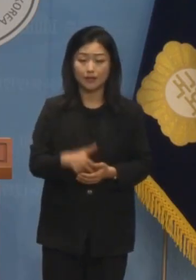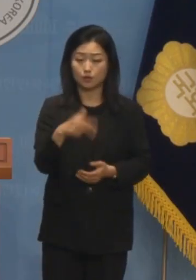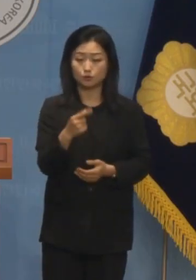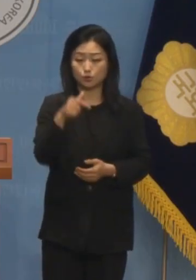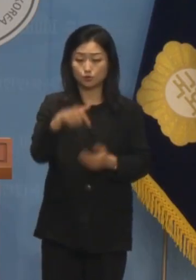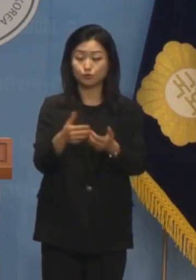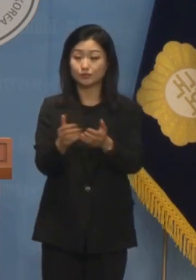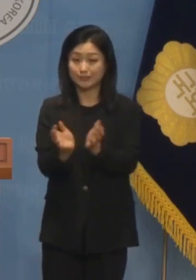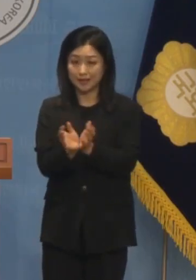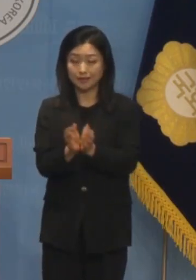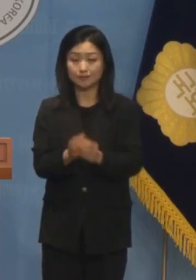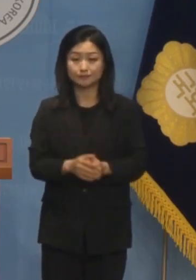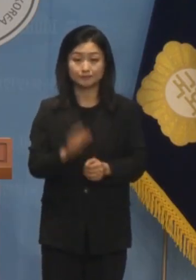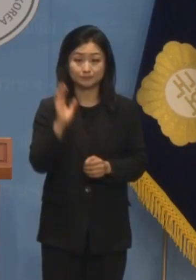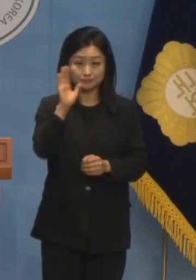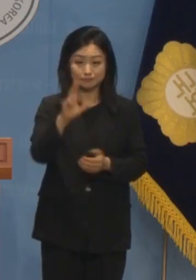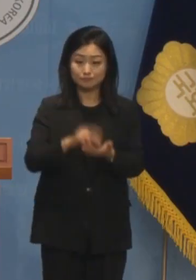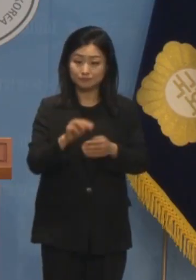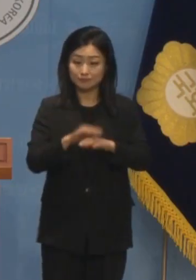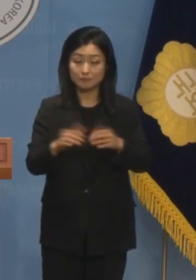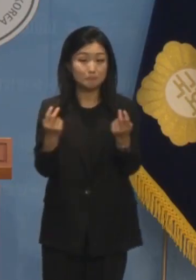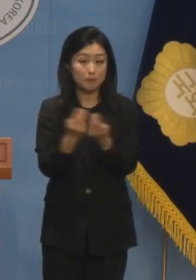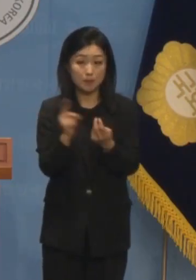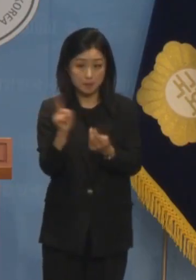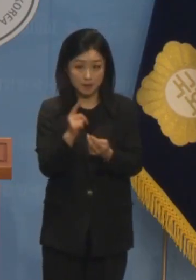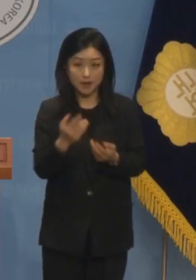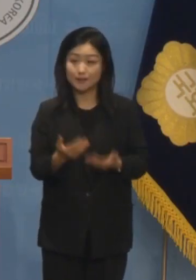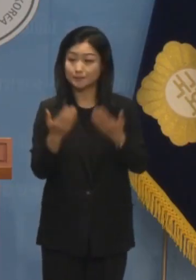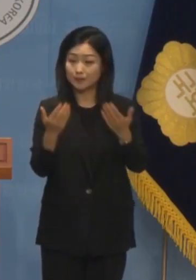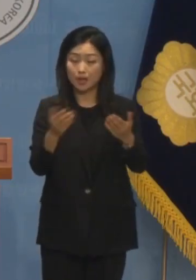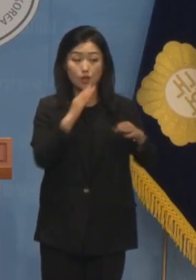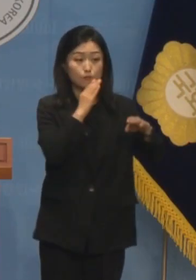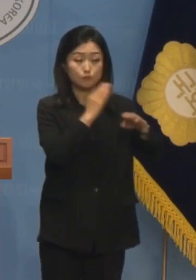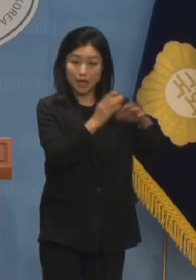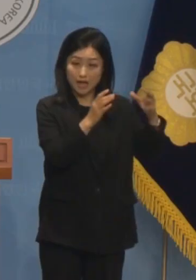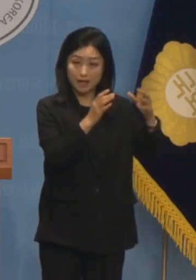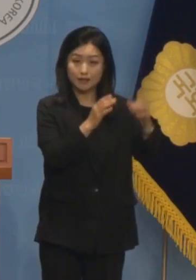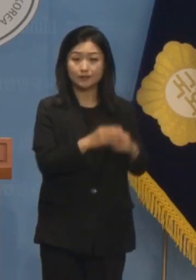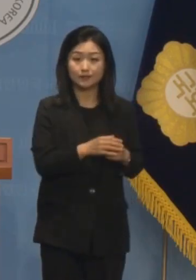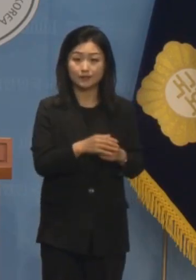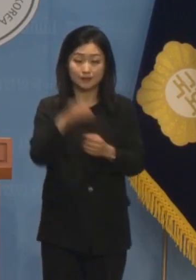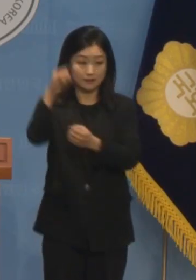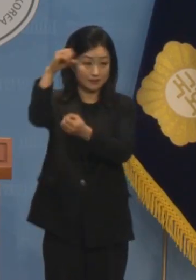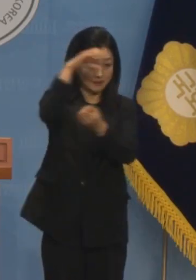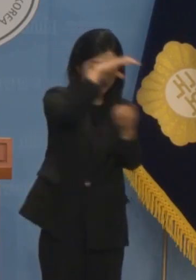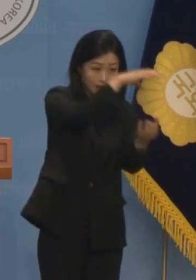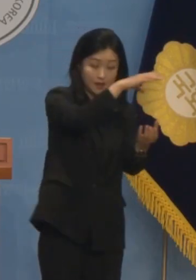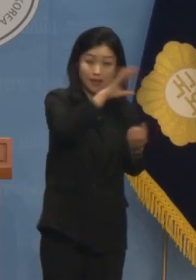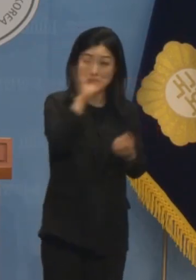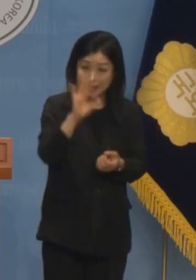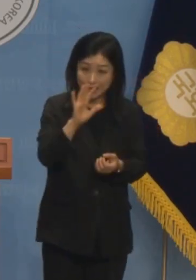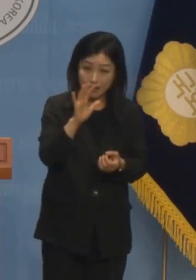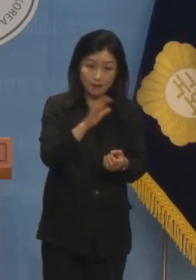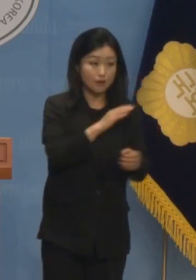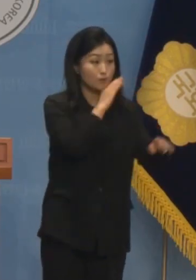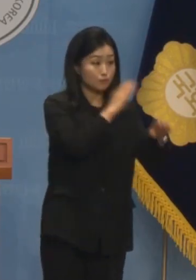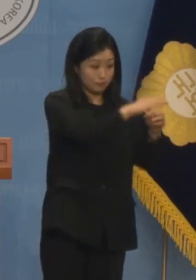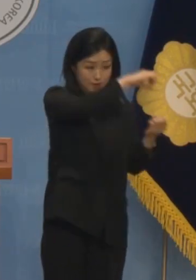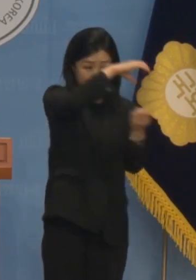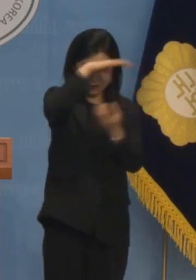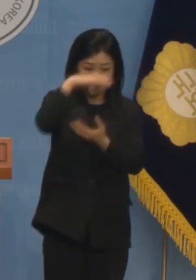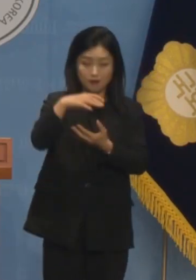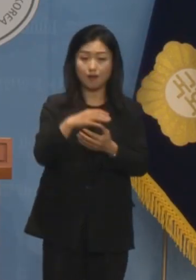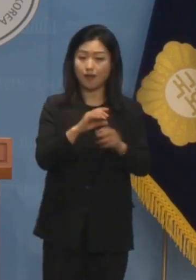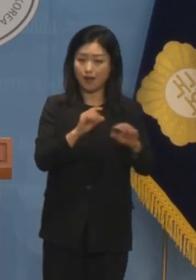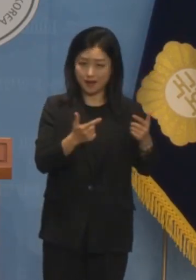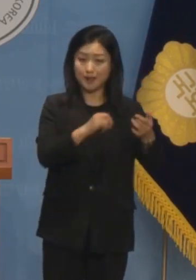조국혁신당이 오물풍선 대책을 알려드립니다. 북한이 대북전단 살포하지 않으면 오물풍선을 날리지 않겠다고